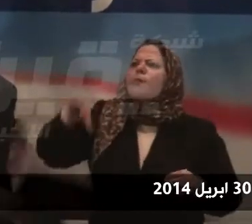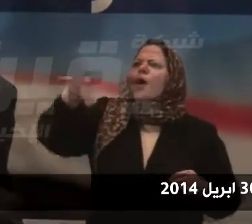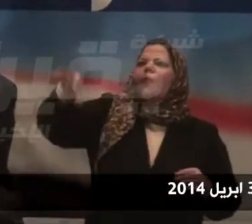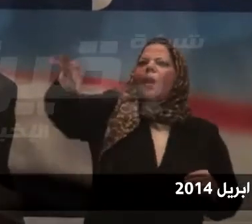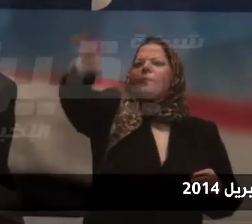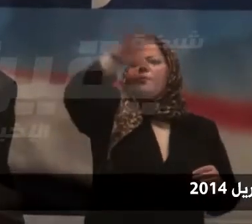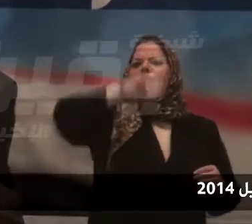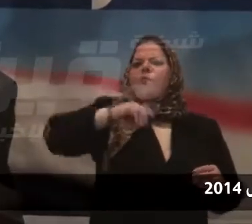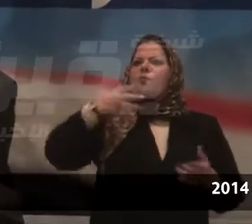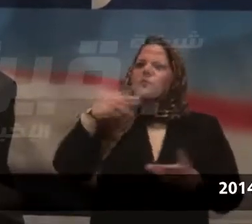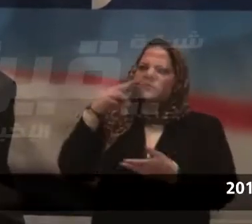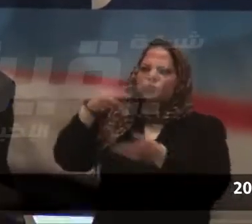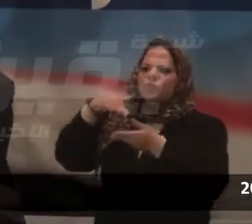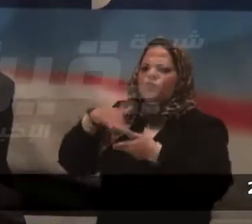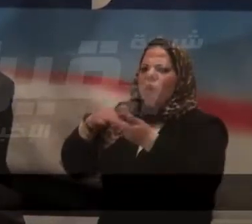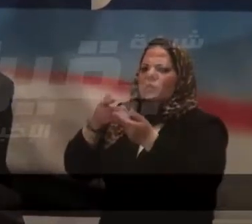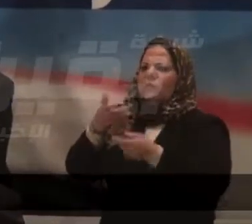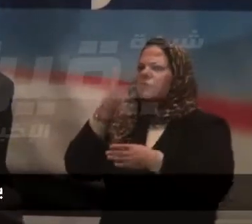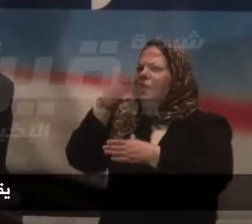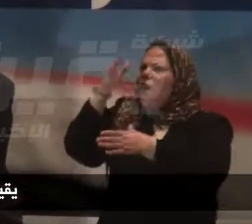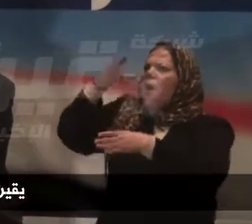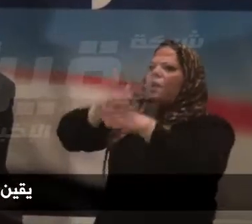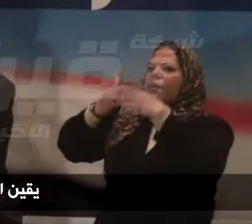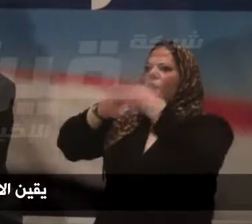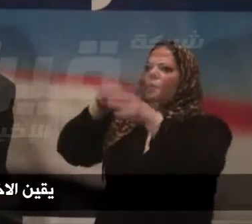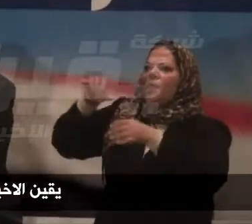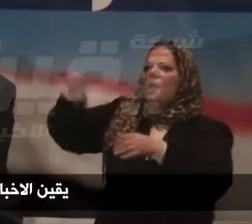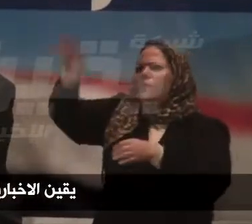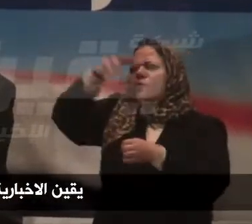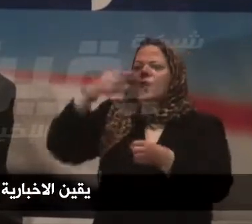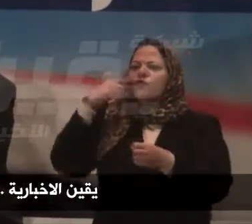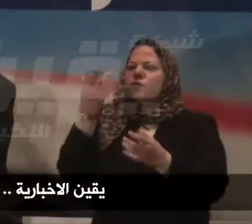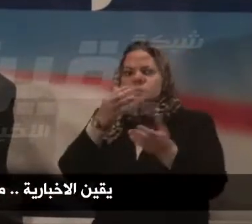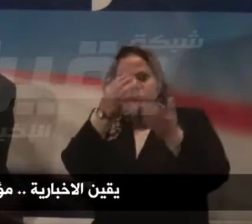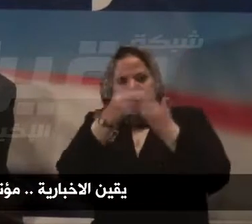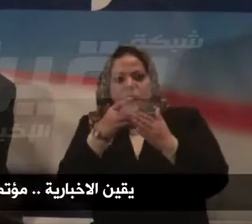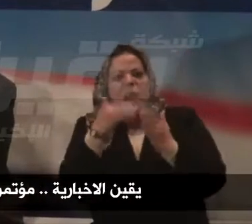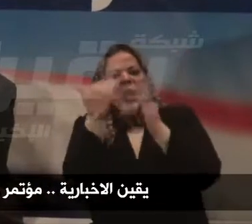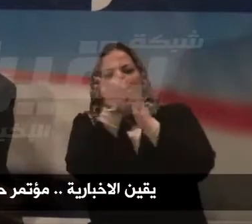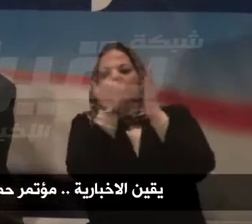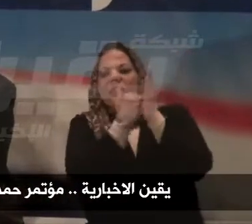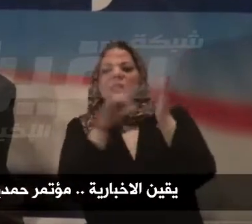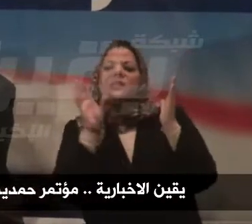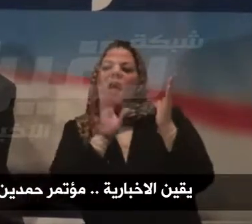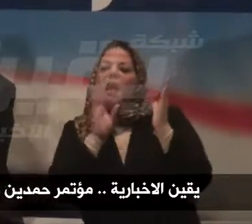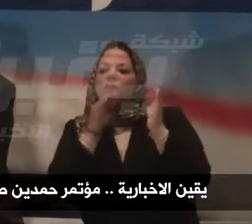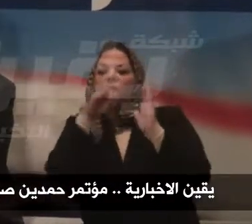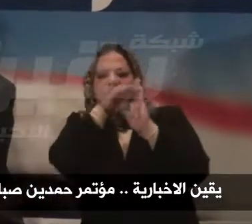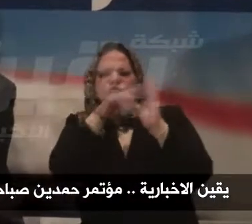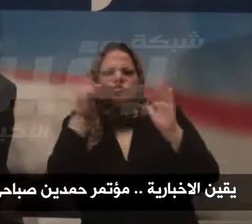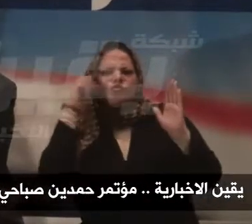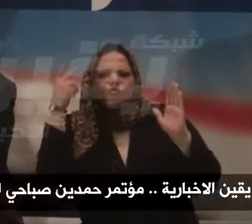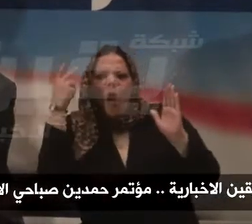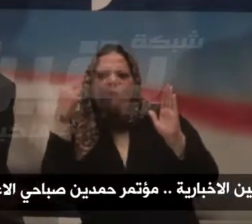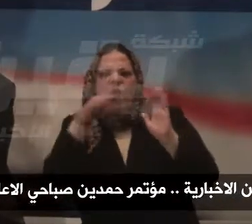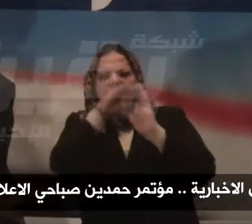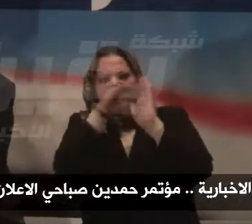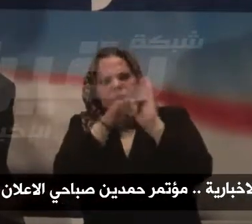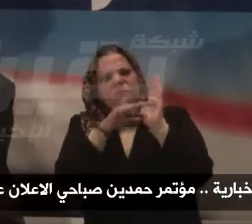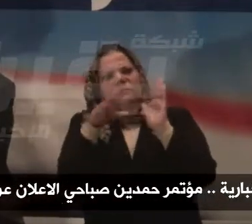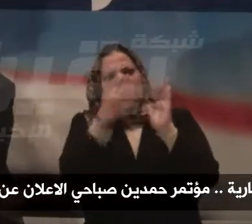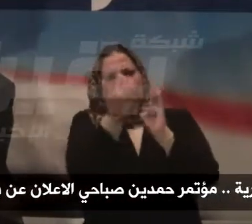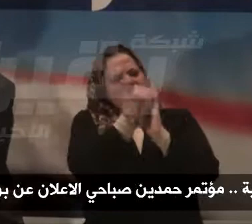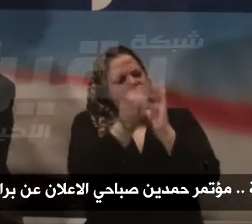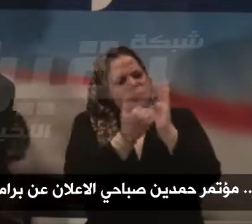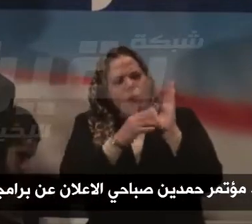في مجال البنية الأساسية. 2، إعداد برنامج ومناهج تعليمية وتوعوية وثقافية وفق